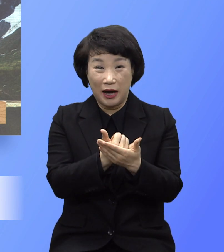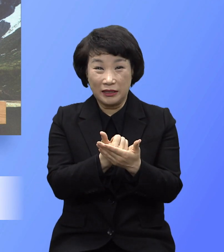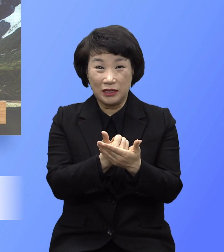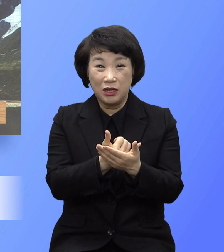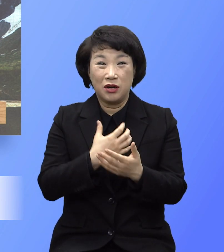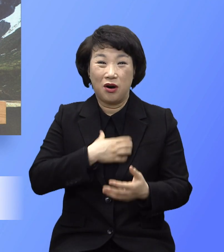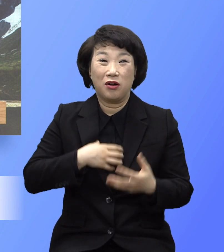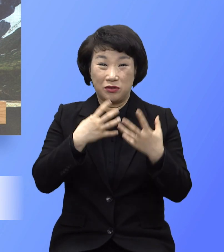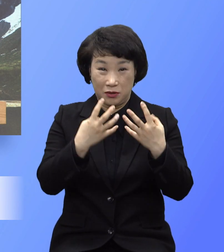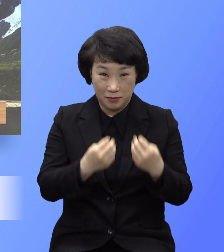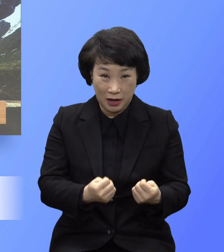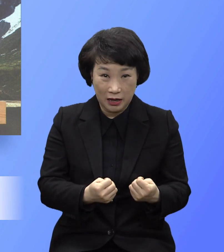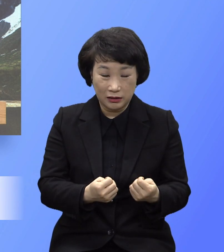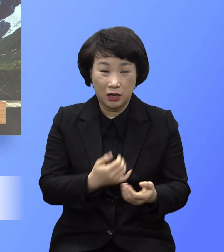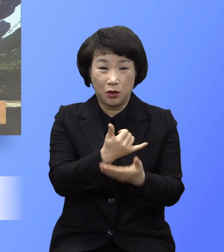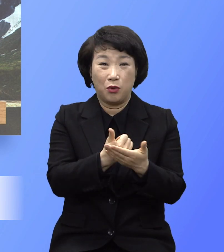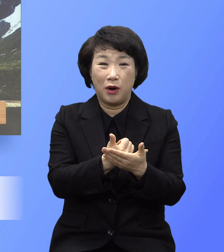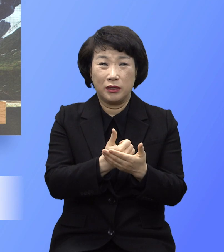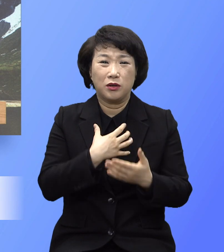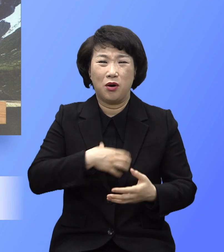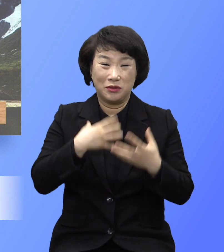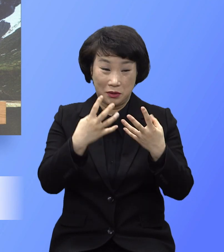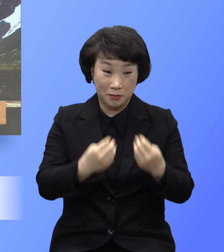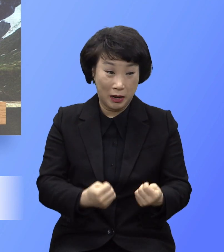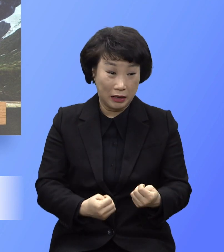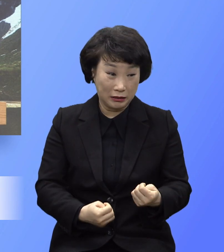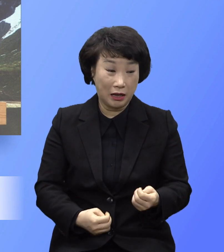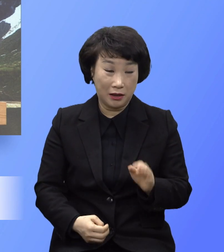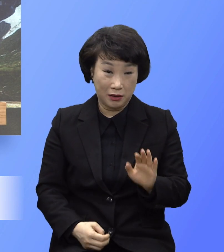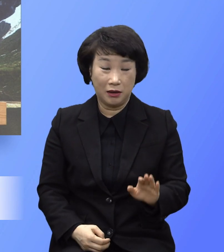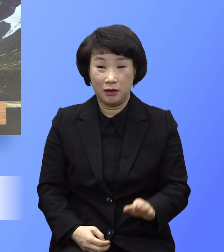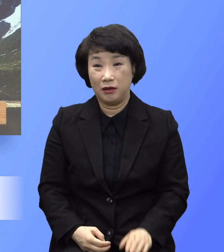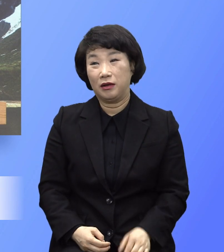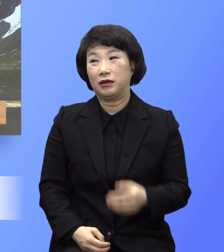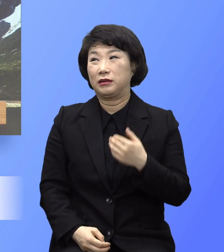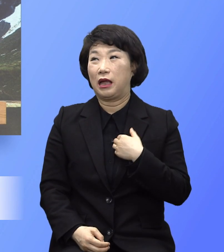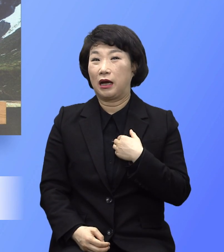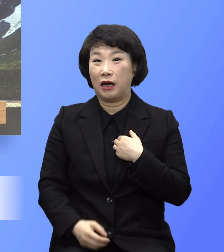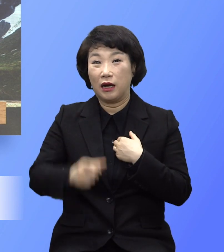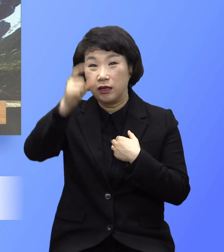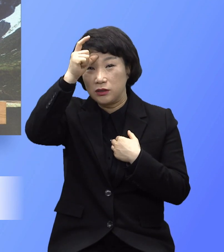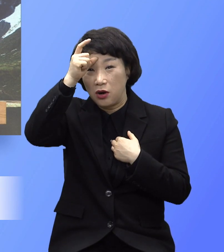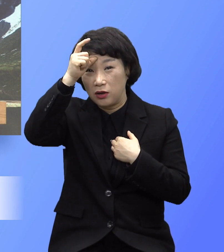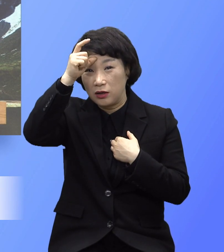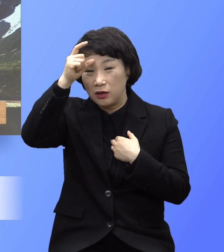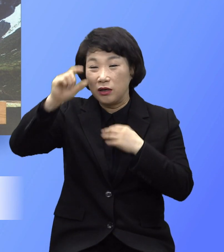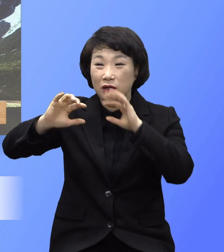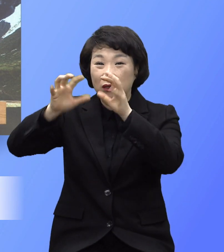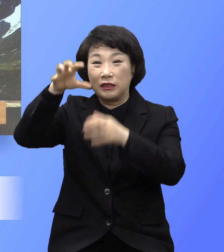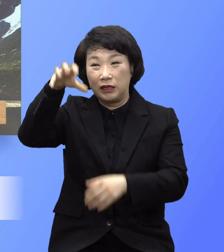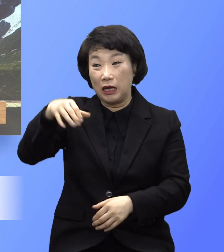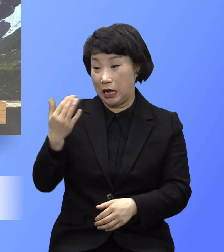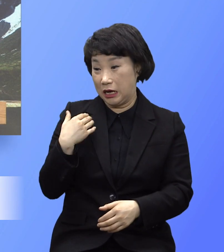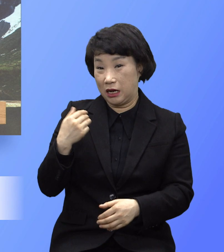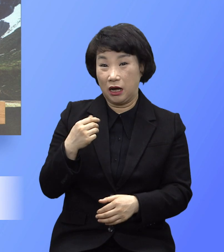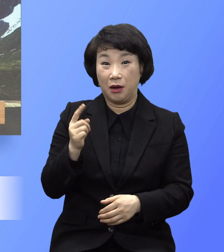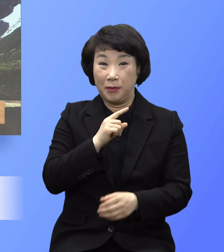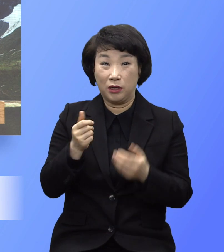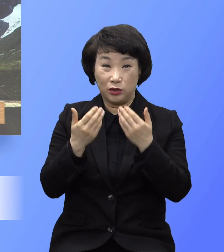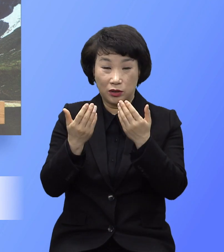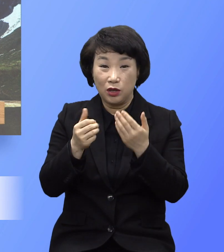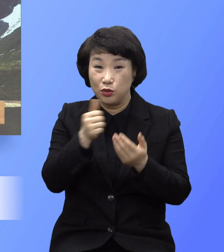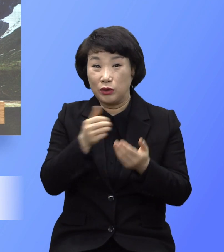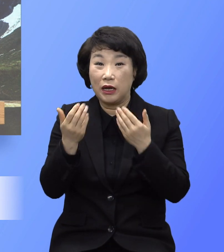많아요. 고아는. 예, 제가 터키에서 아까 말씀드렸죠.